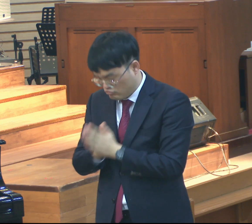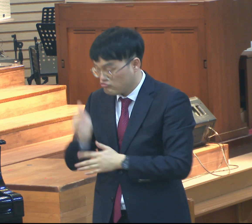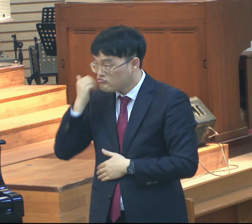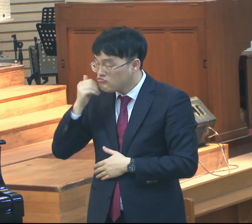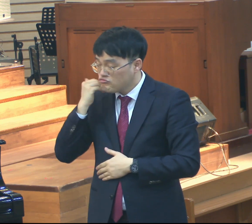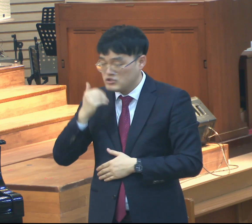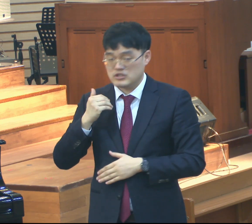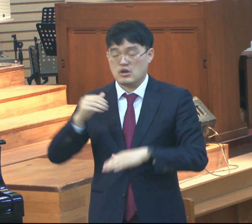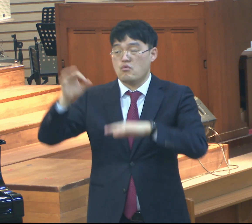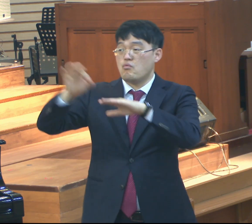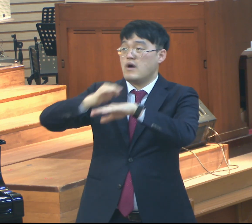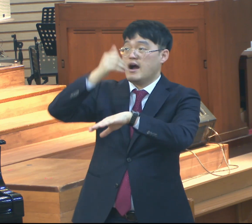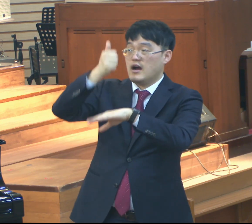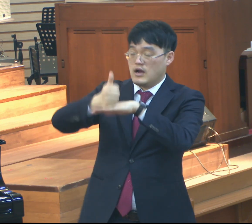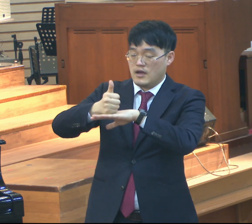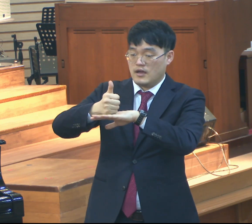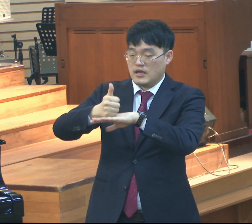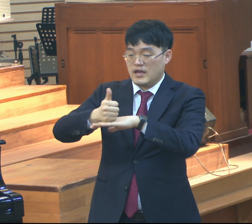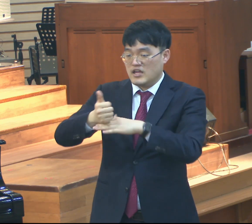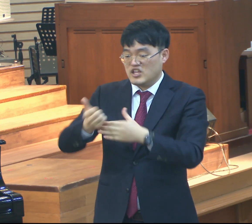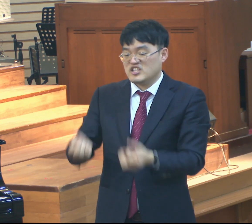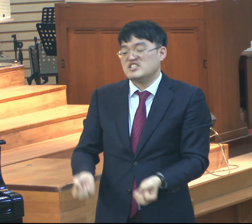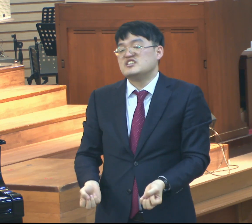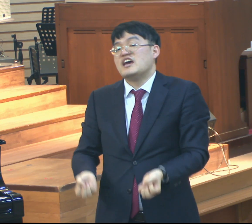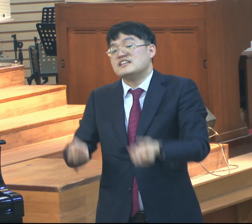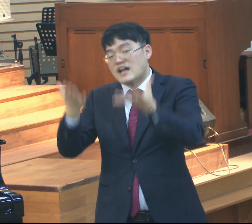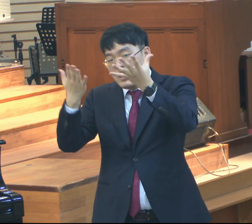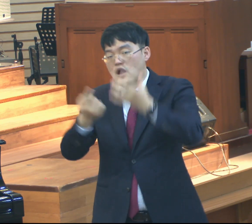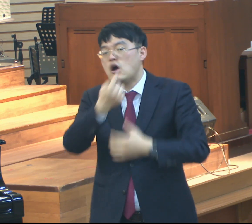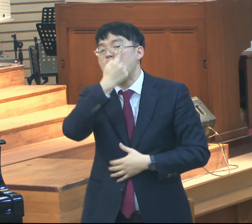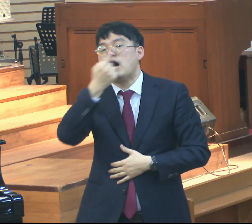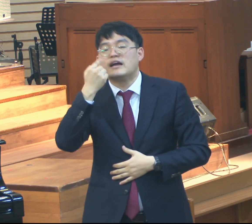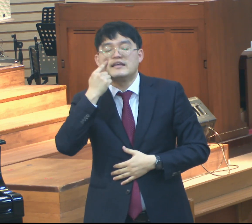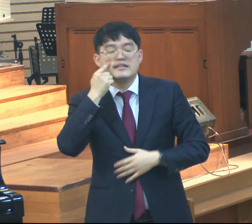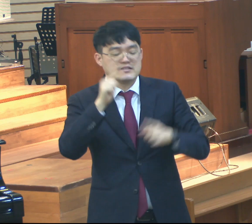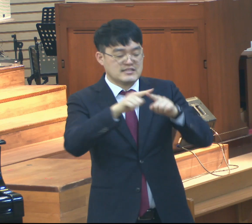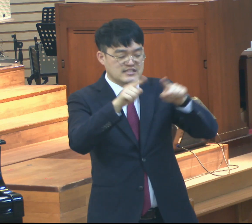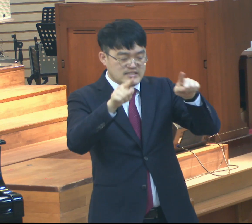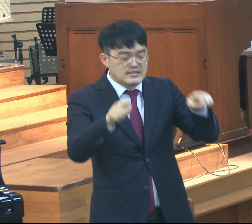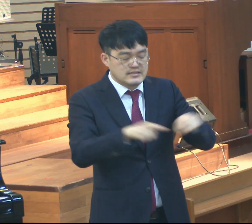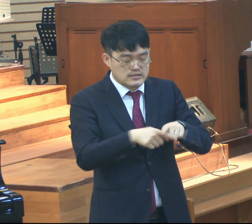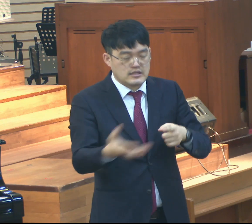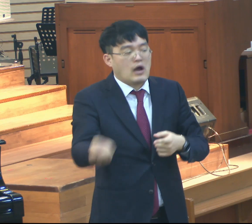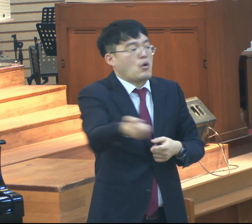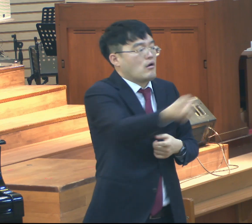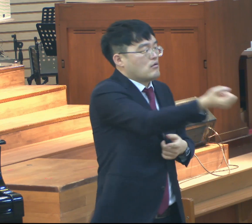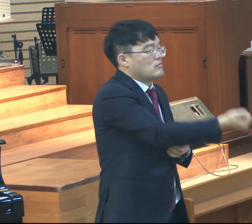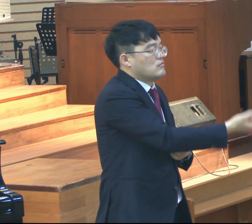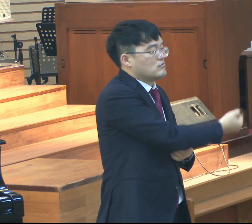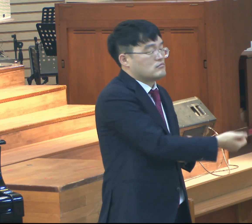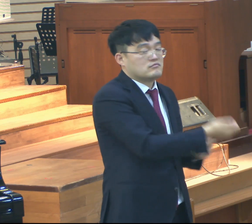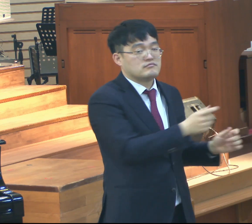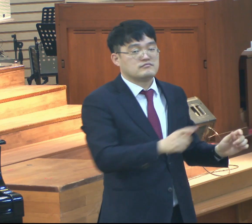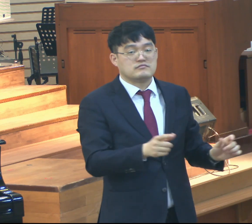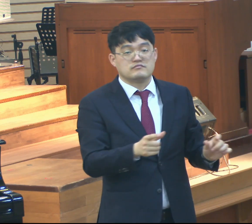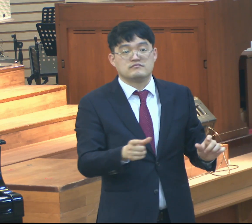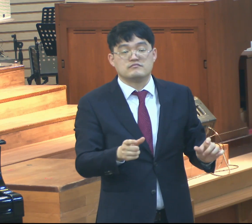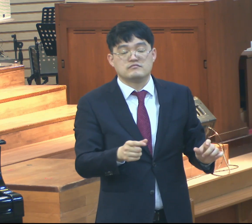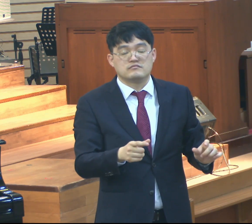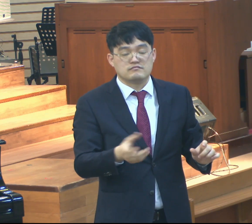제사를 지냈다는 제사증을 소지하고 다니게 했습니다. 리벨루스라는 이 제사증을 검문했을